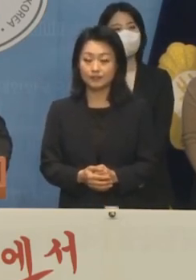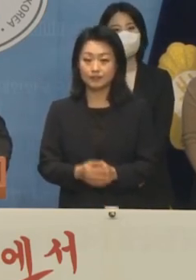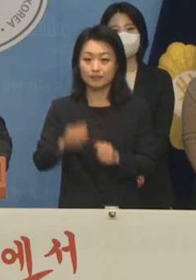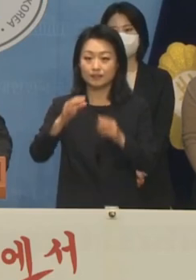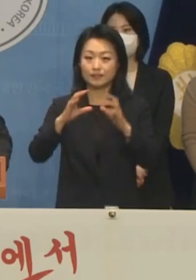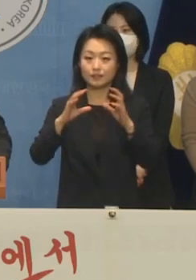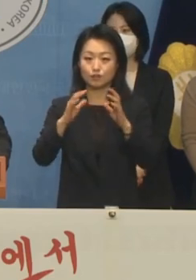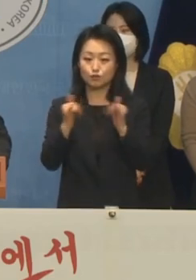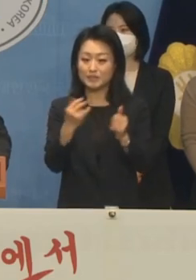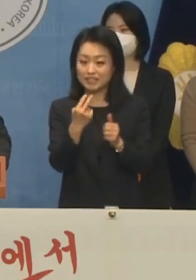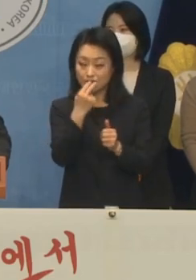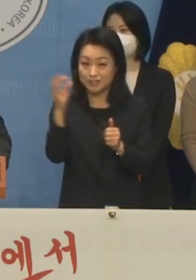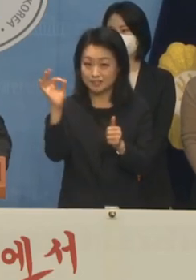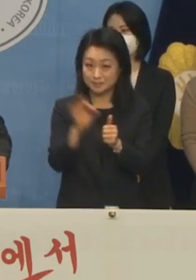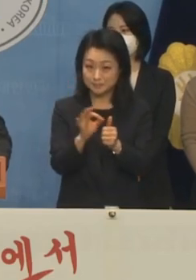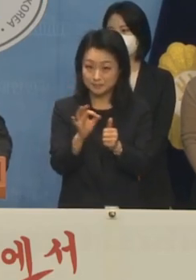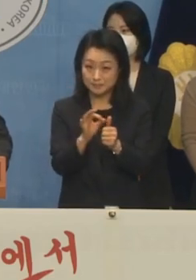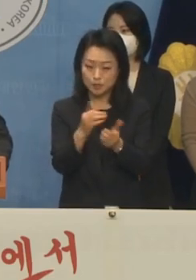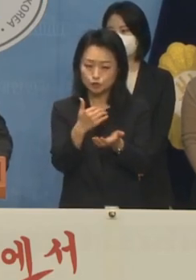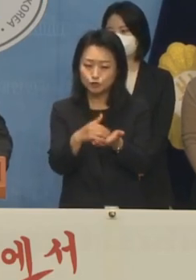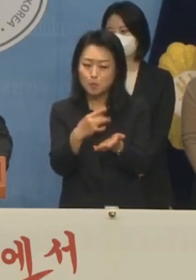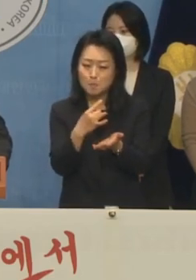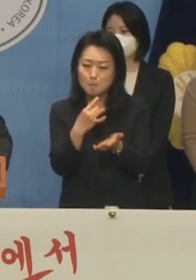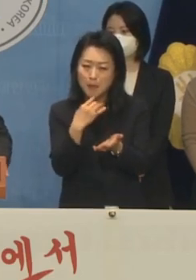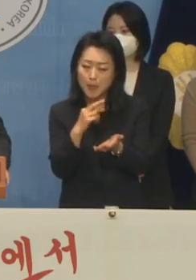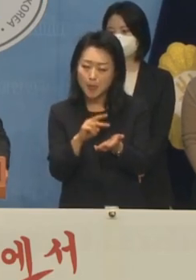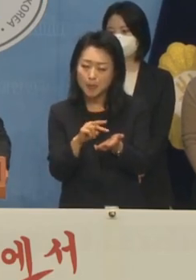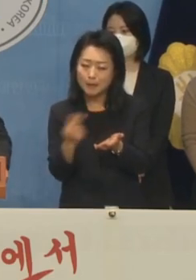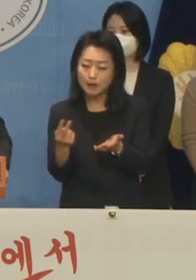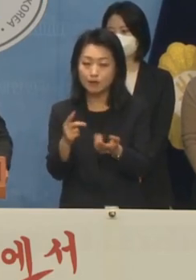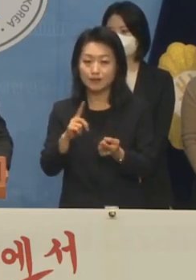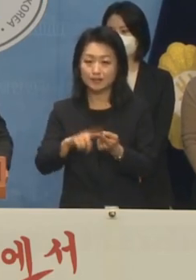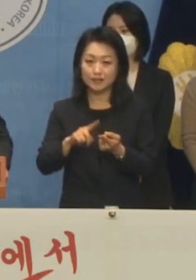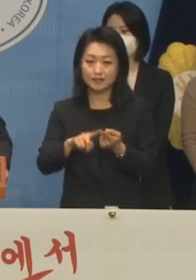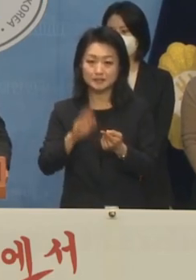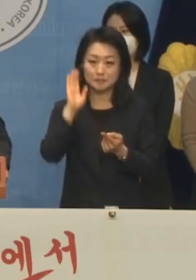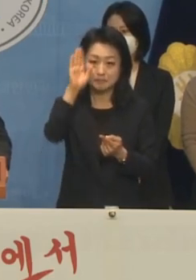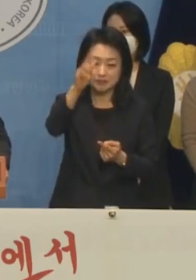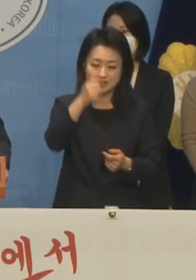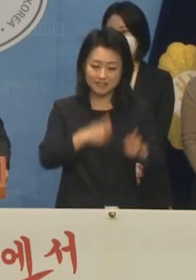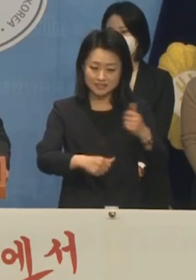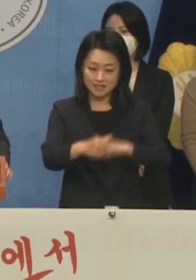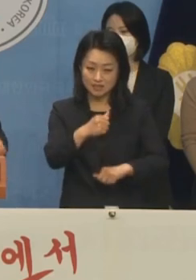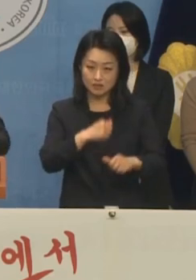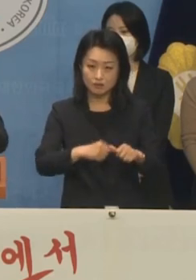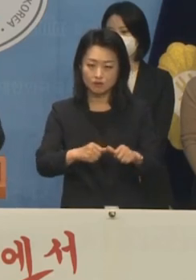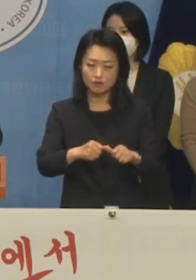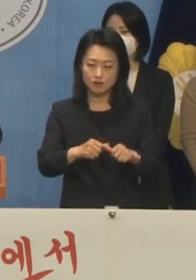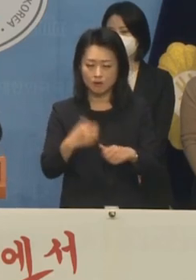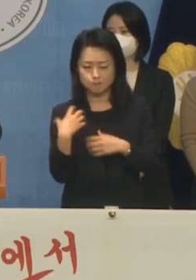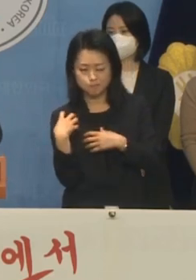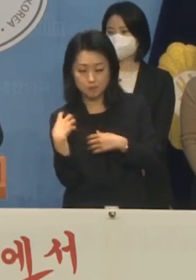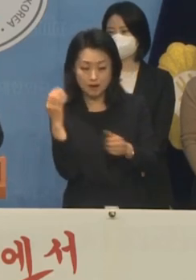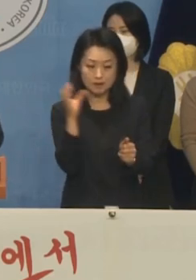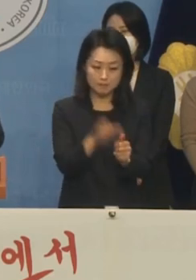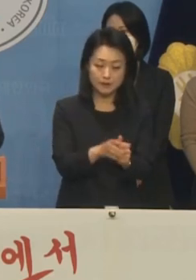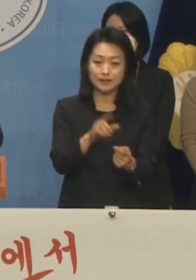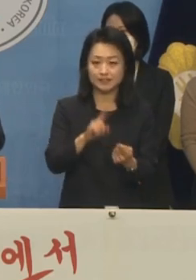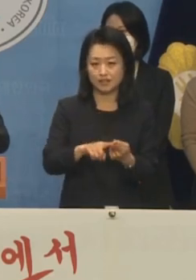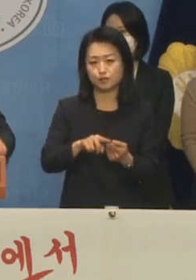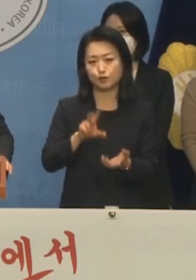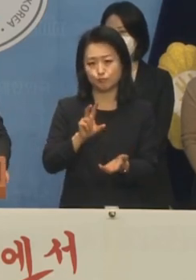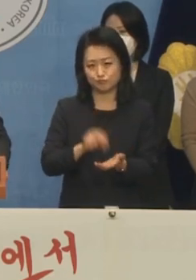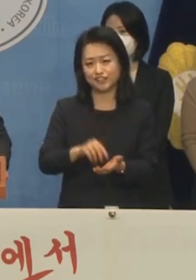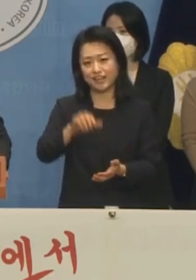연금 개혁은 미래 세대에 대한 기만이다라는 취지로 기자회견을 한 바 있습니다.